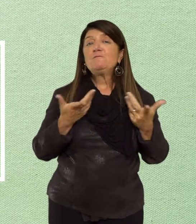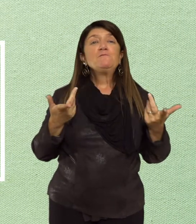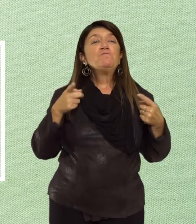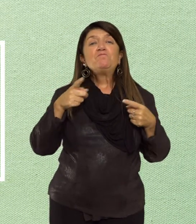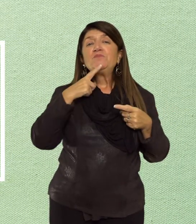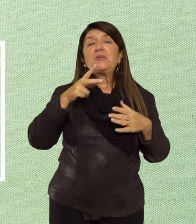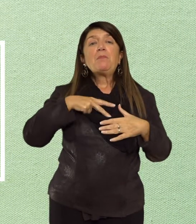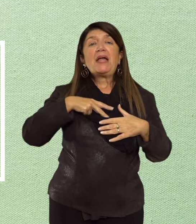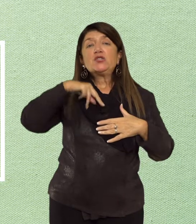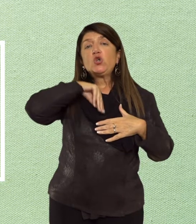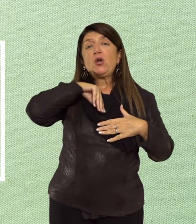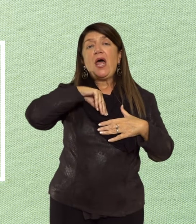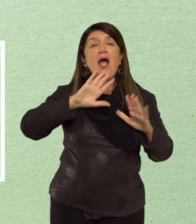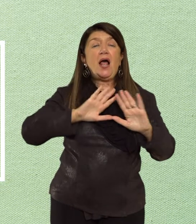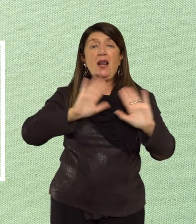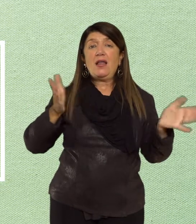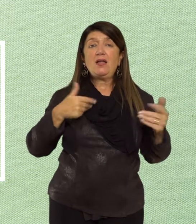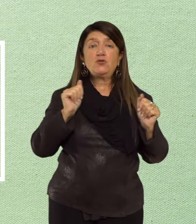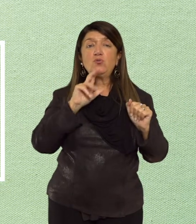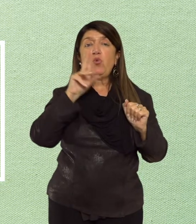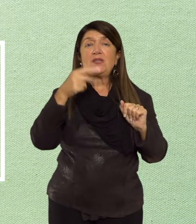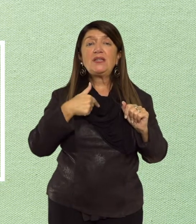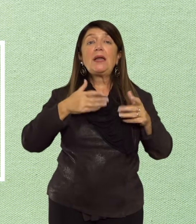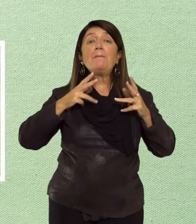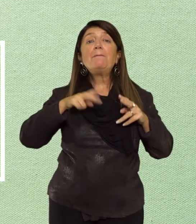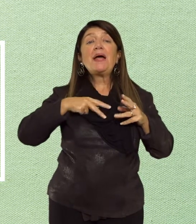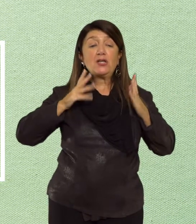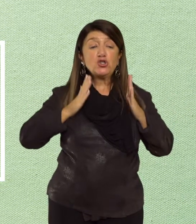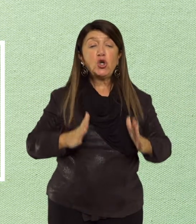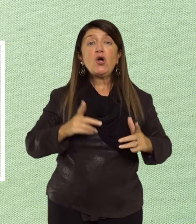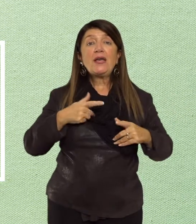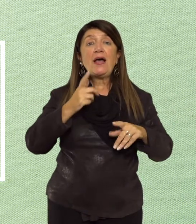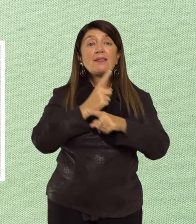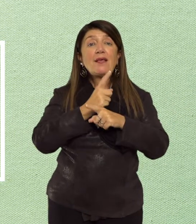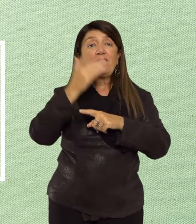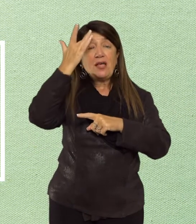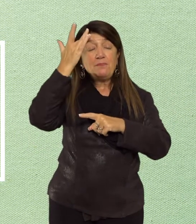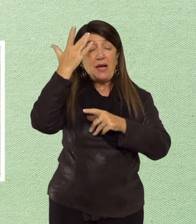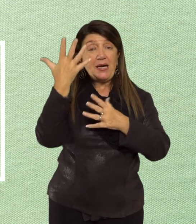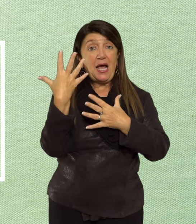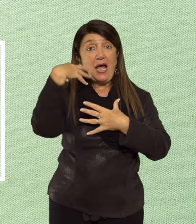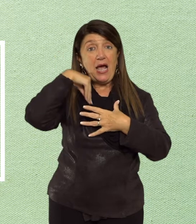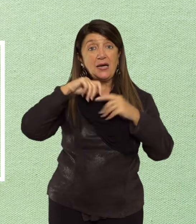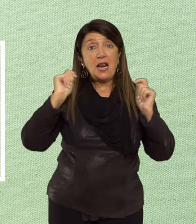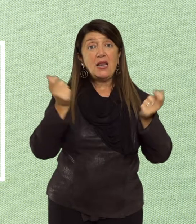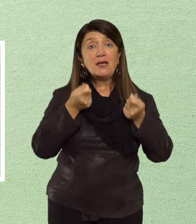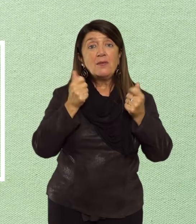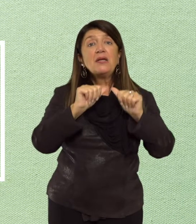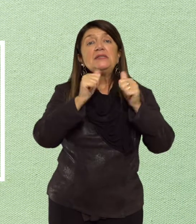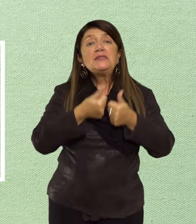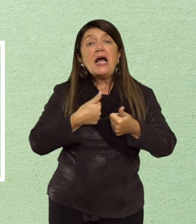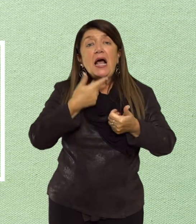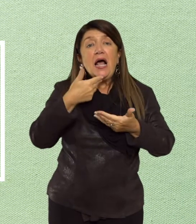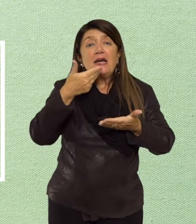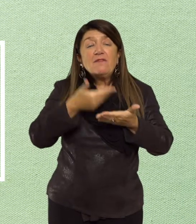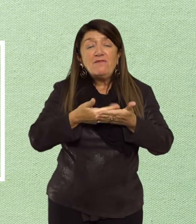la persona stessa che deve imparare ad acquisire le cose che più che altro servono a lei e nel modo in cui le servono. Ok, certo.